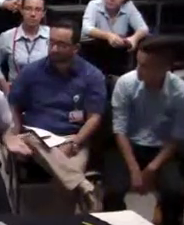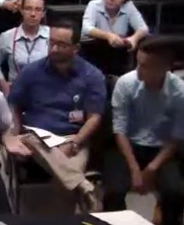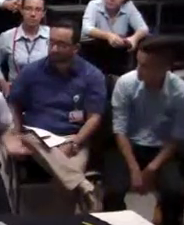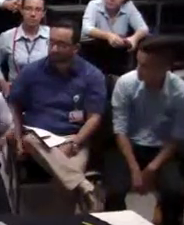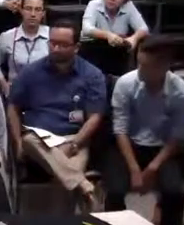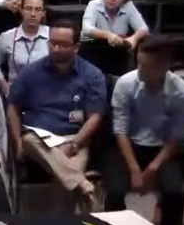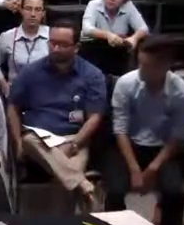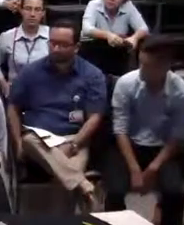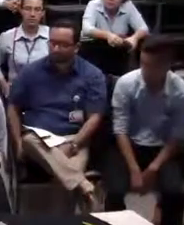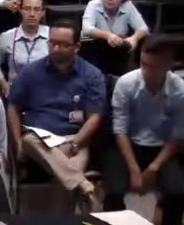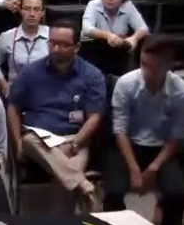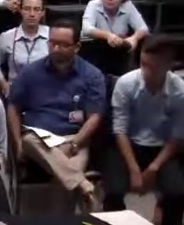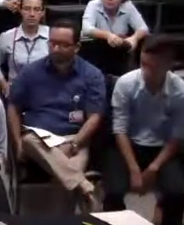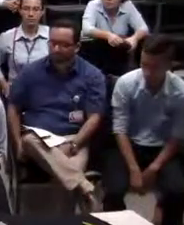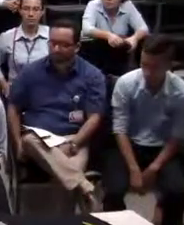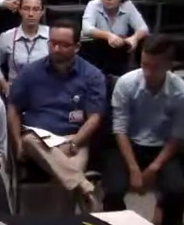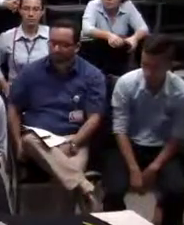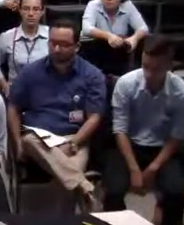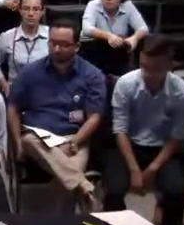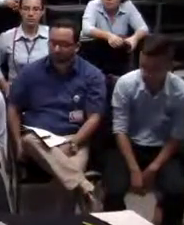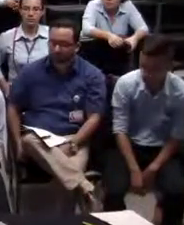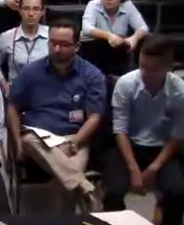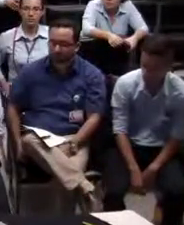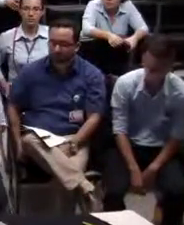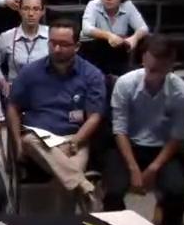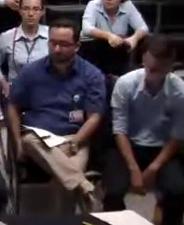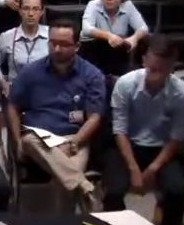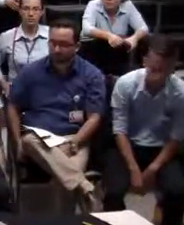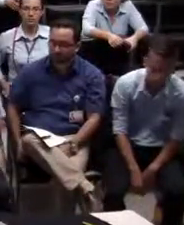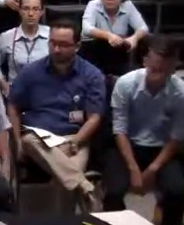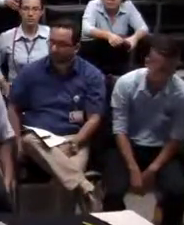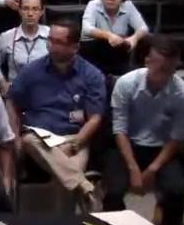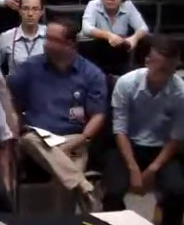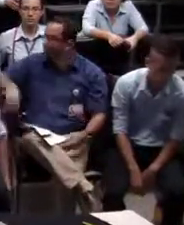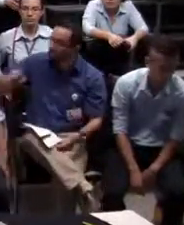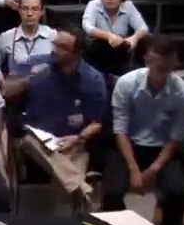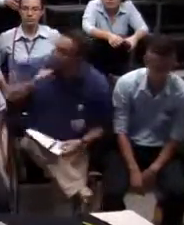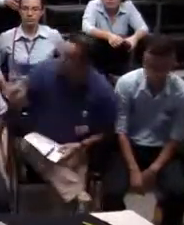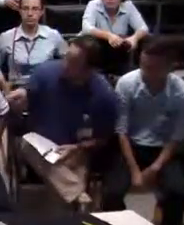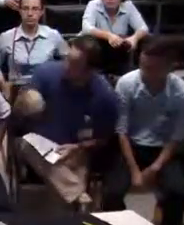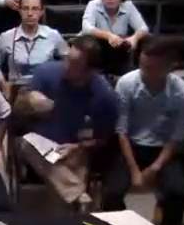también hace falta acá en Colombia fundamentos para la lengua de señas, es lo que quería mencionar. Gracias.